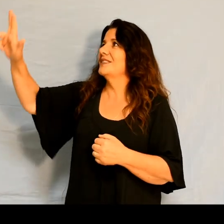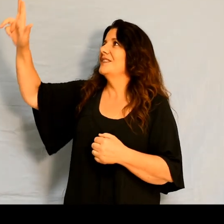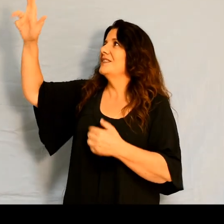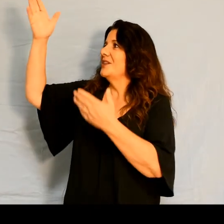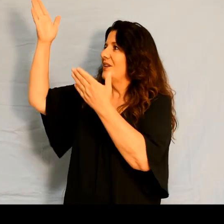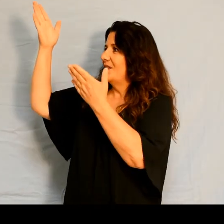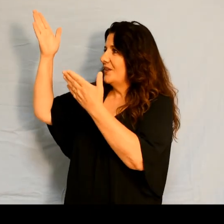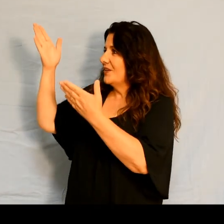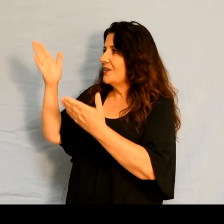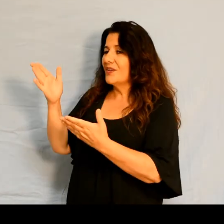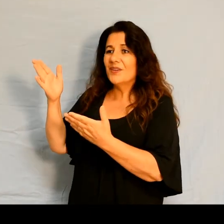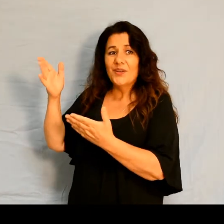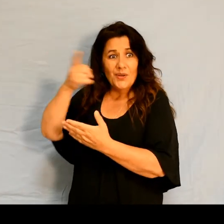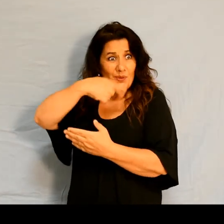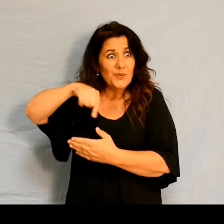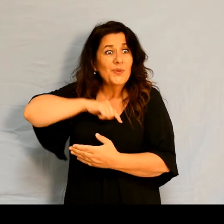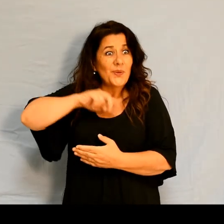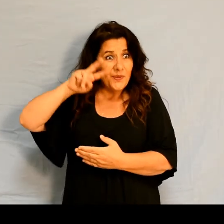En lui, nous espérions.